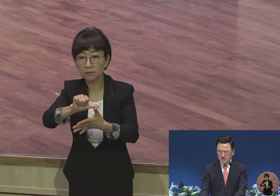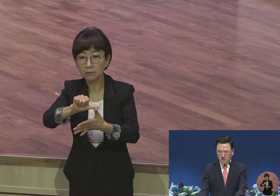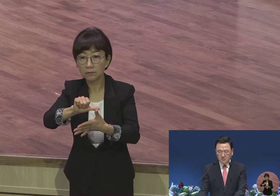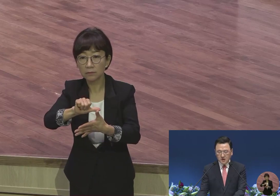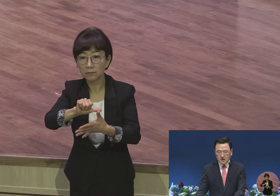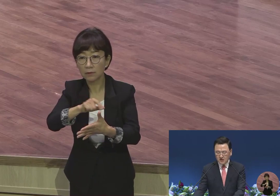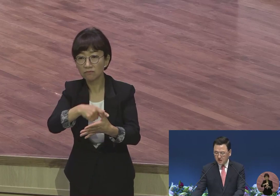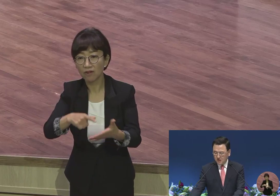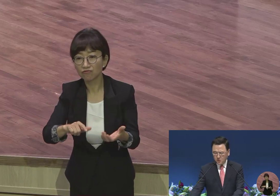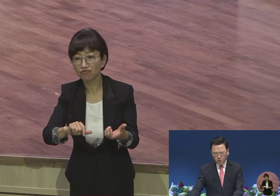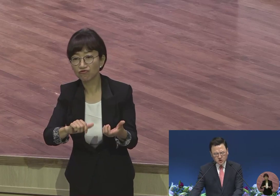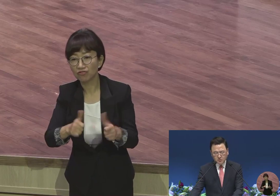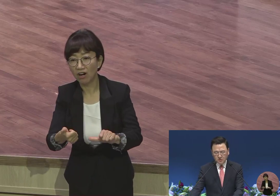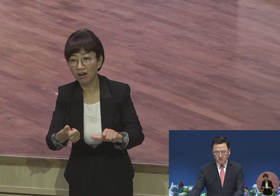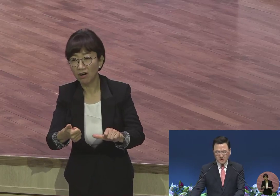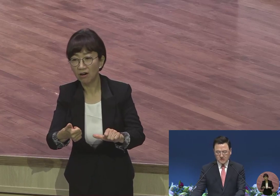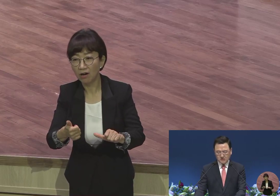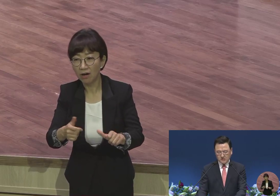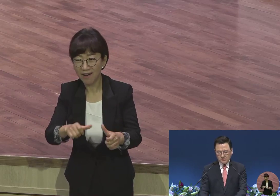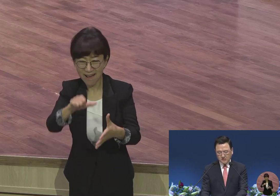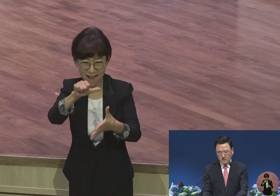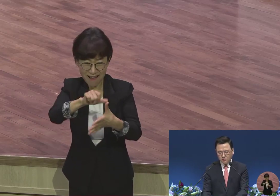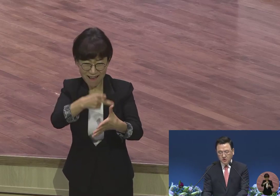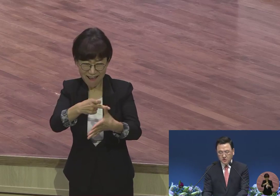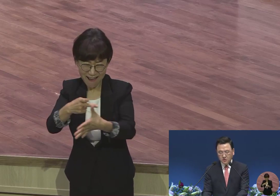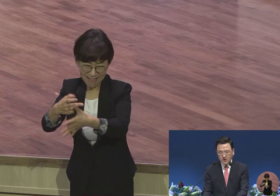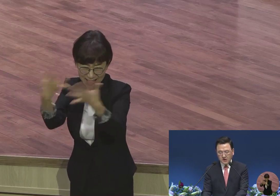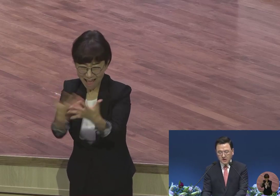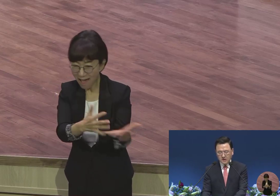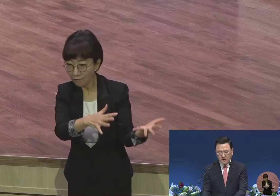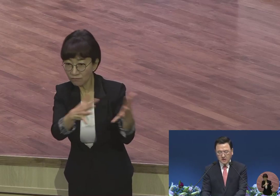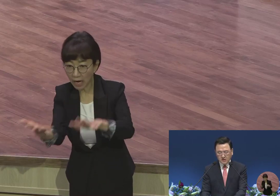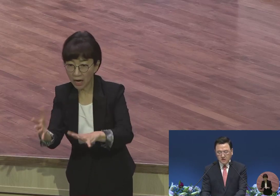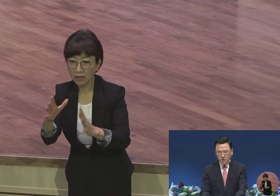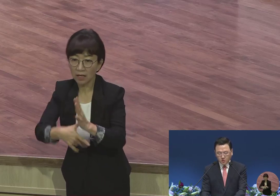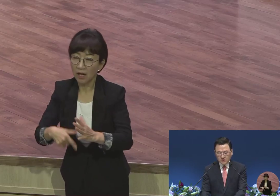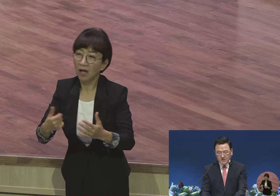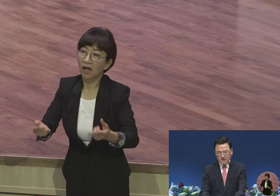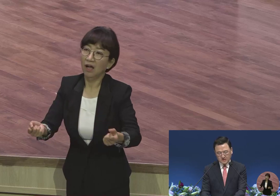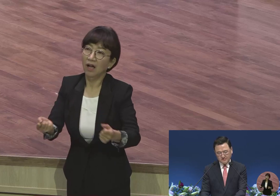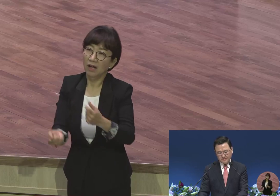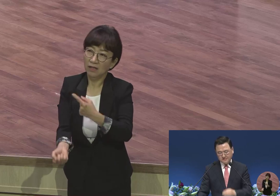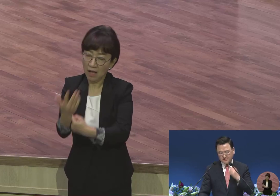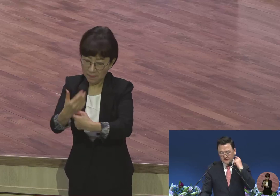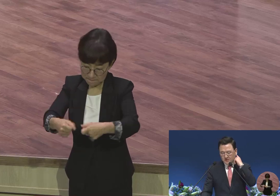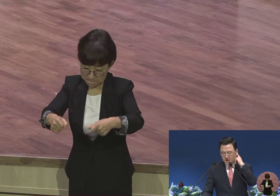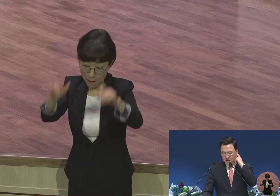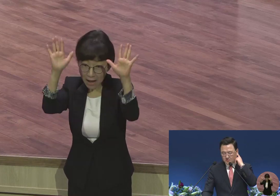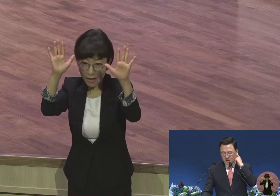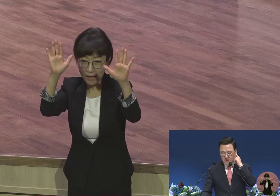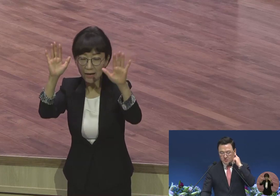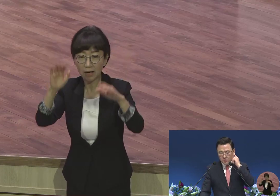꺾입니다. 얼마나 고집불통이. 우리 속에 이런 고집이 있어.